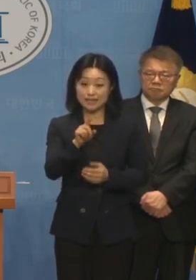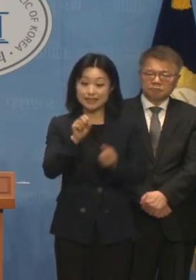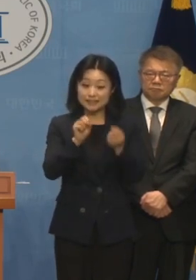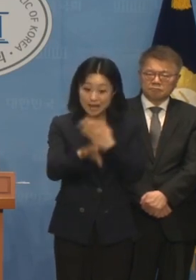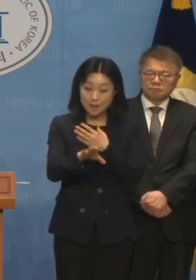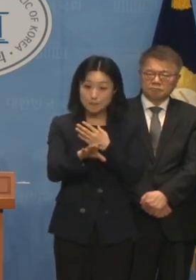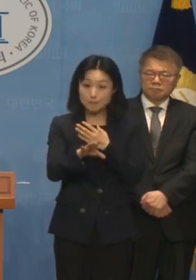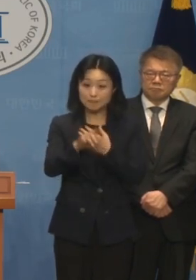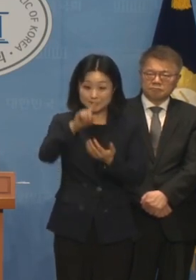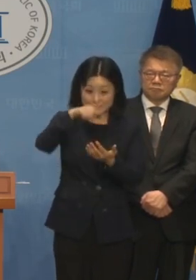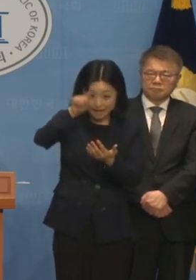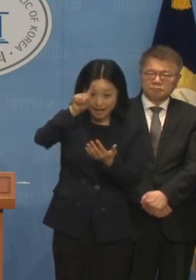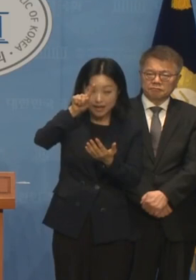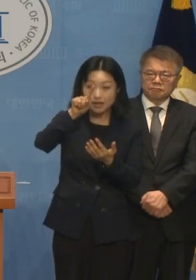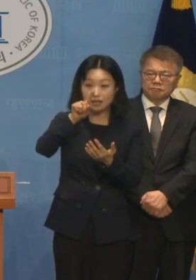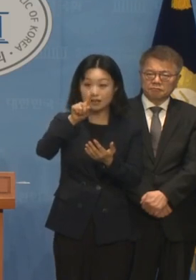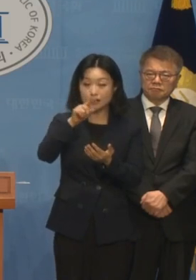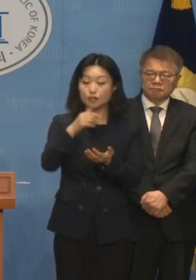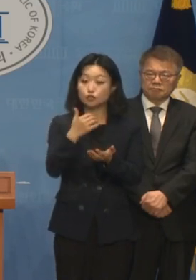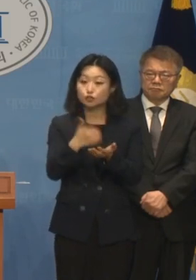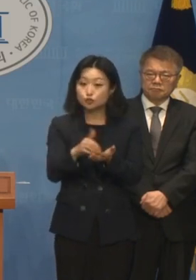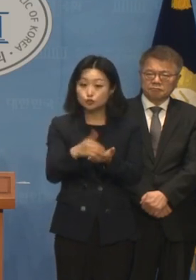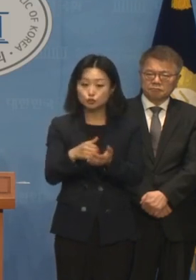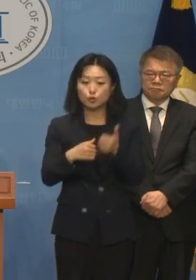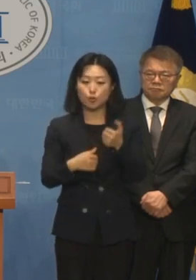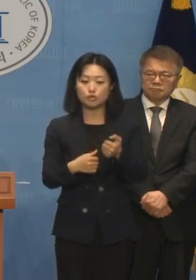응답하신 시민대표단의 비율은